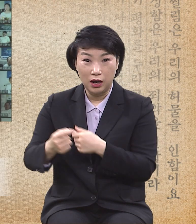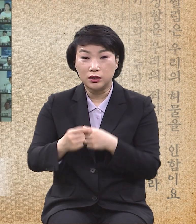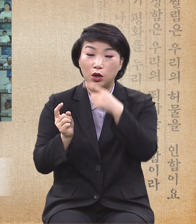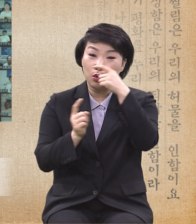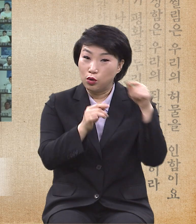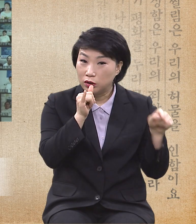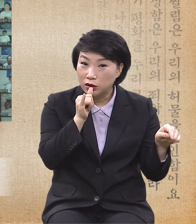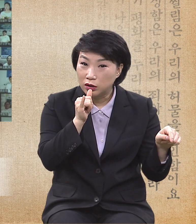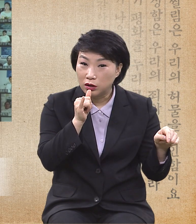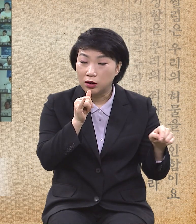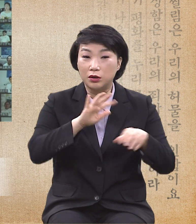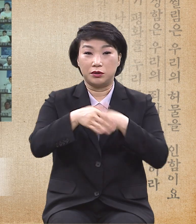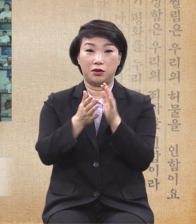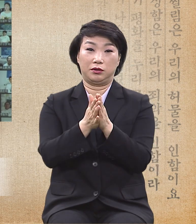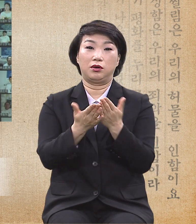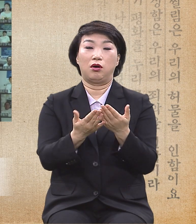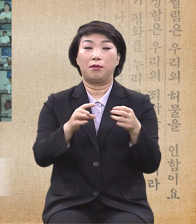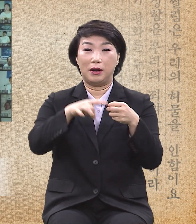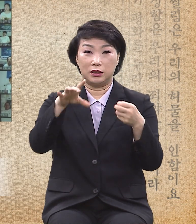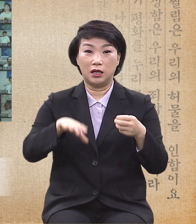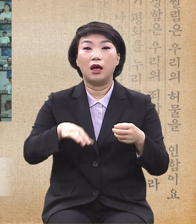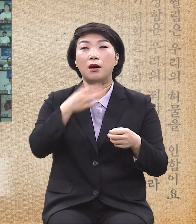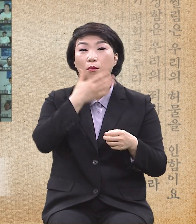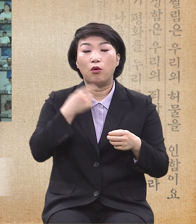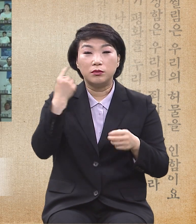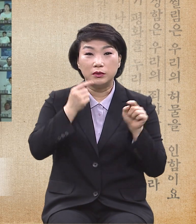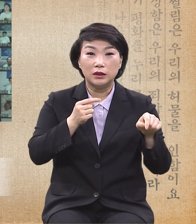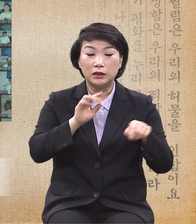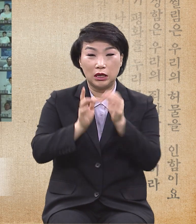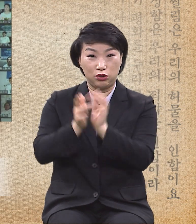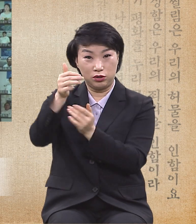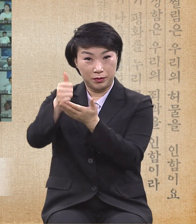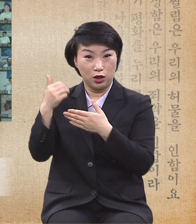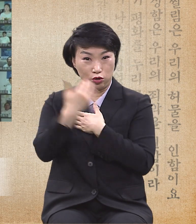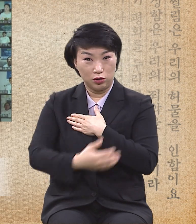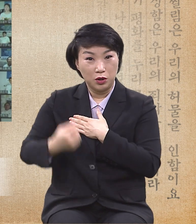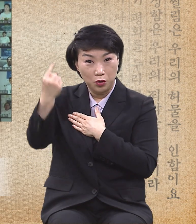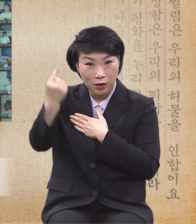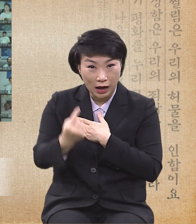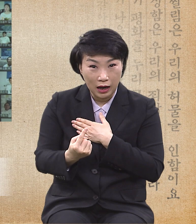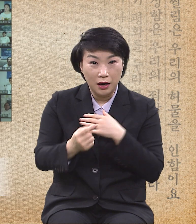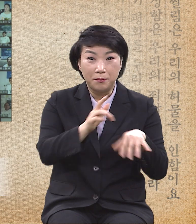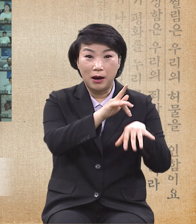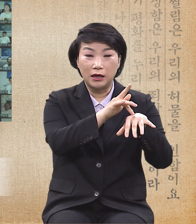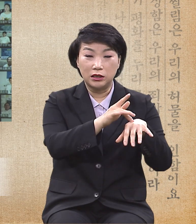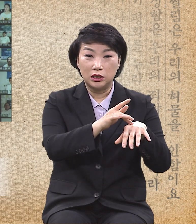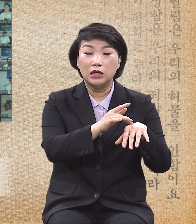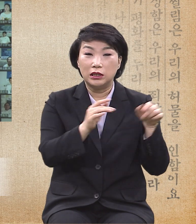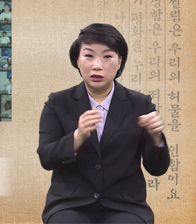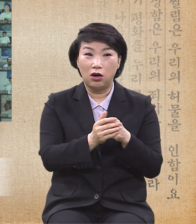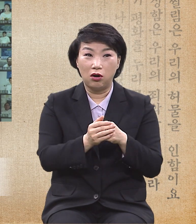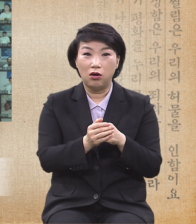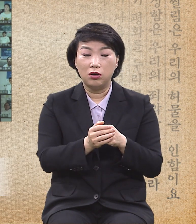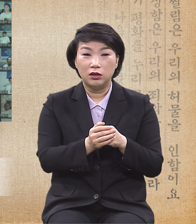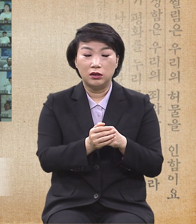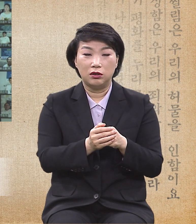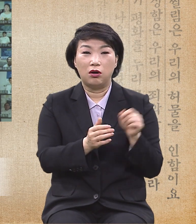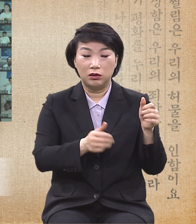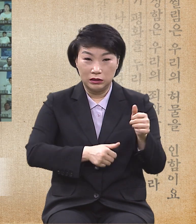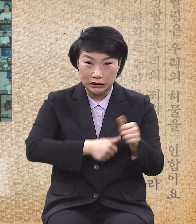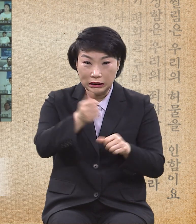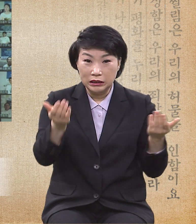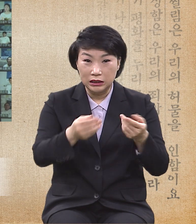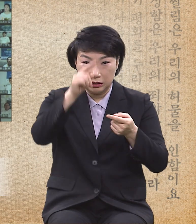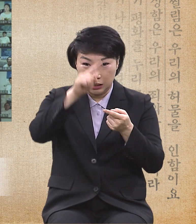것을 마태복음을 통해서 예수님이 육신을 믿고 와서 마귀를 경험한 사건을